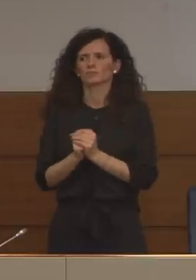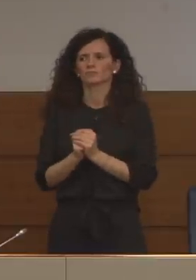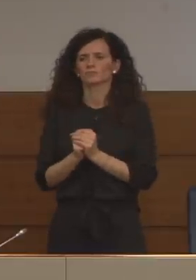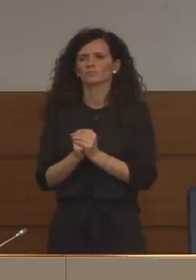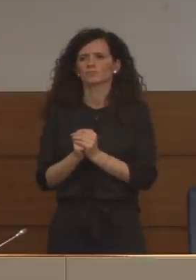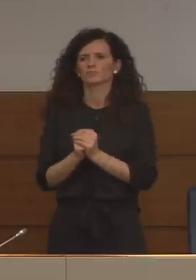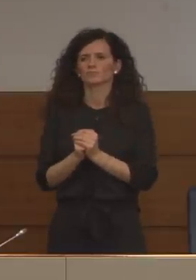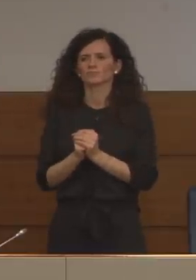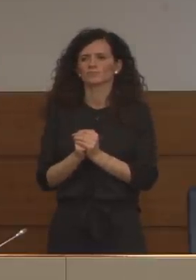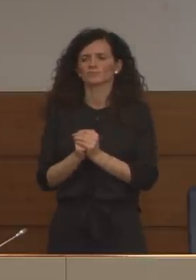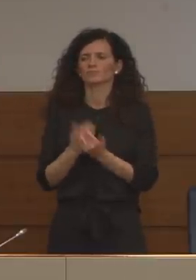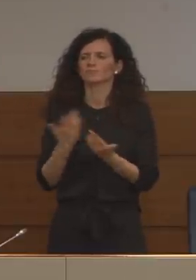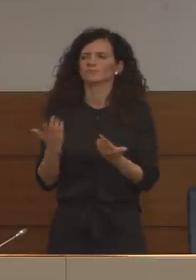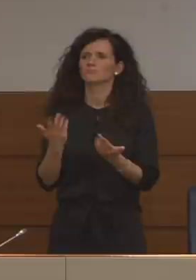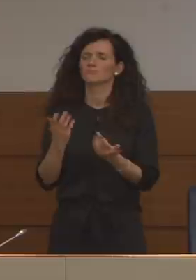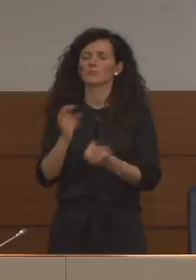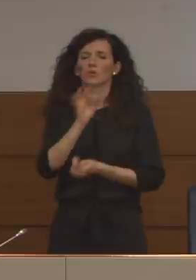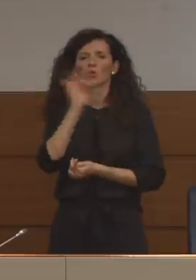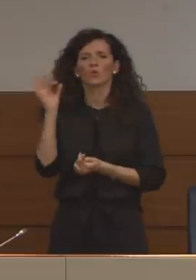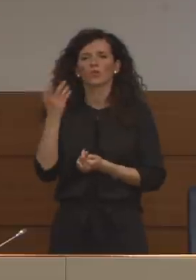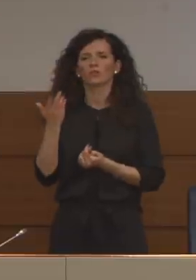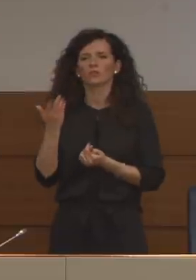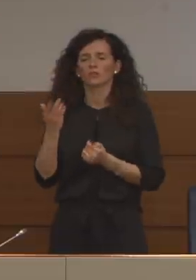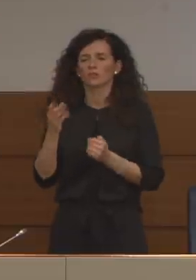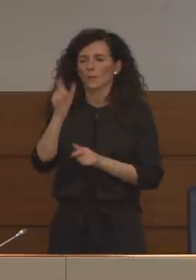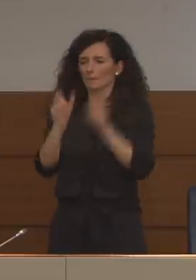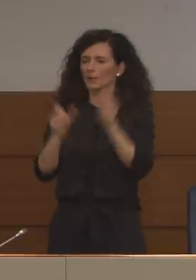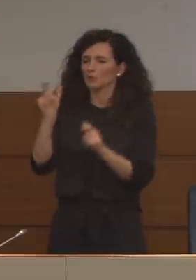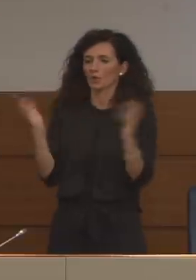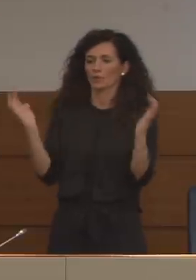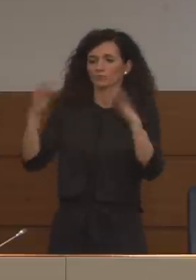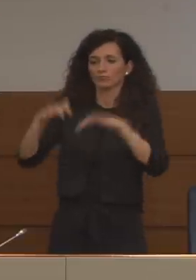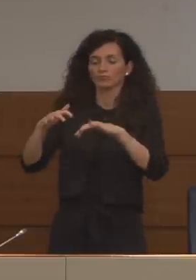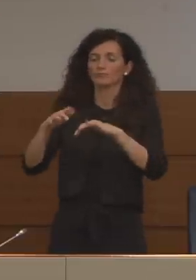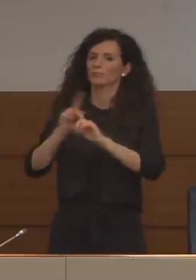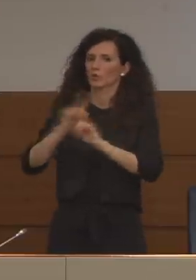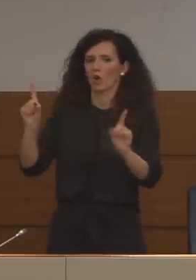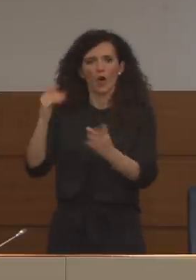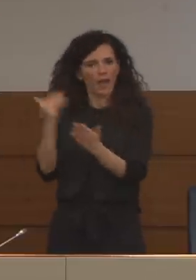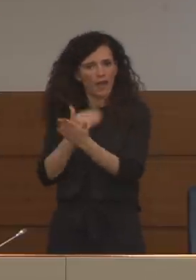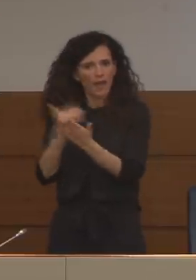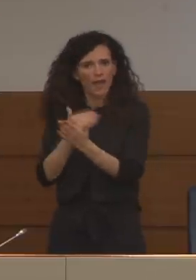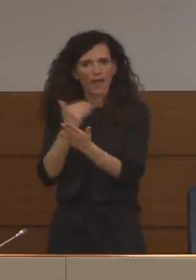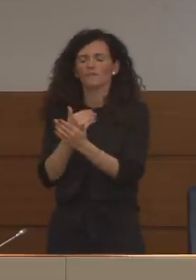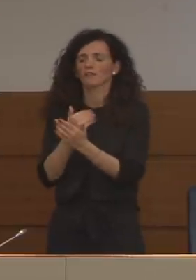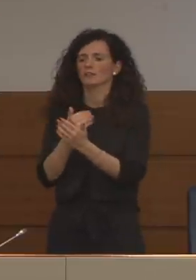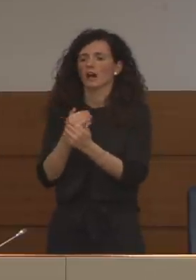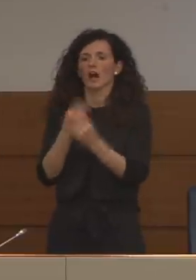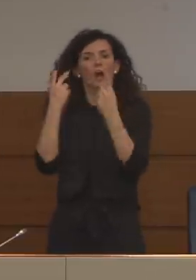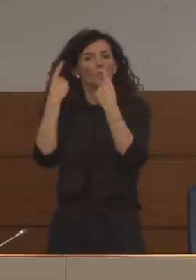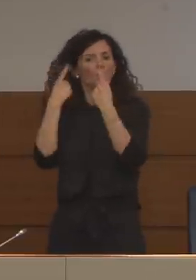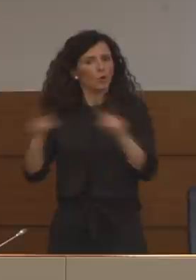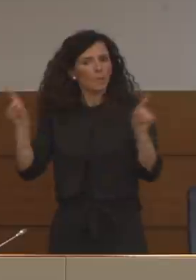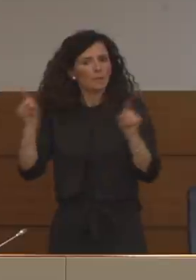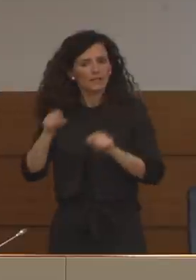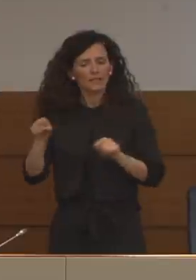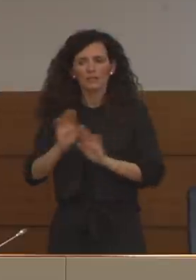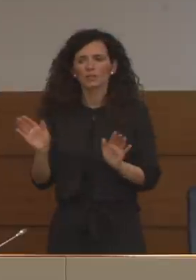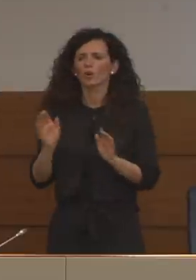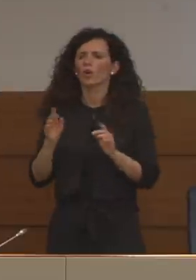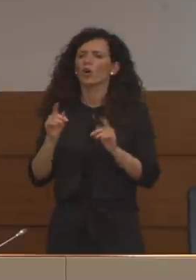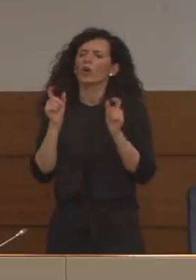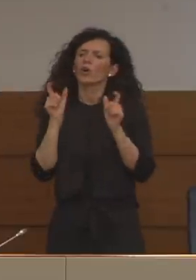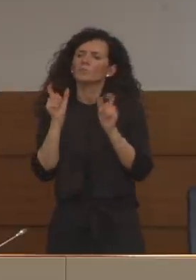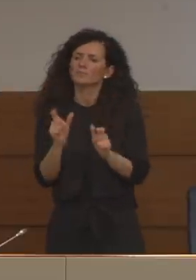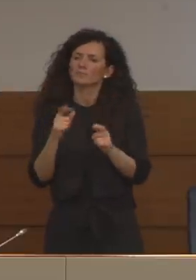impedire altre forme di assemblamento che facevano parte anche dalla nostra vita quotidiana